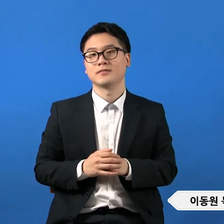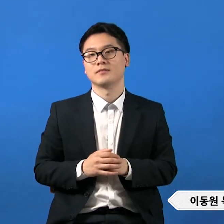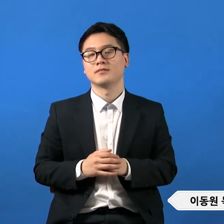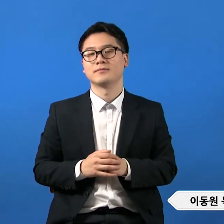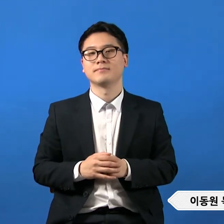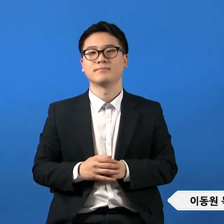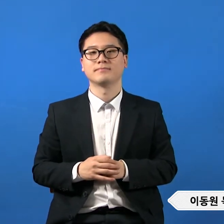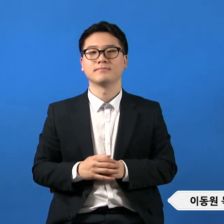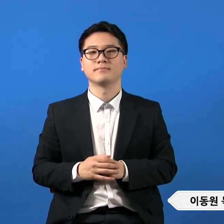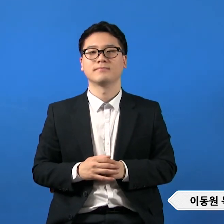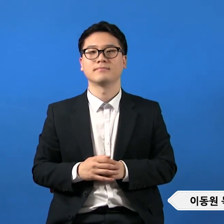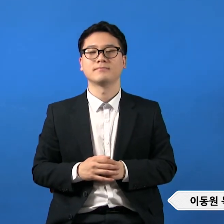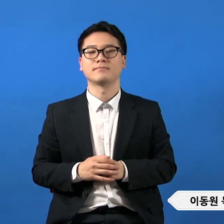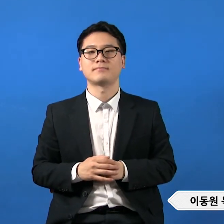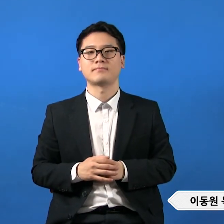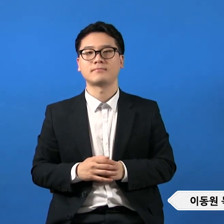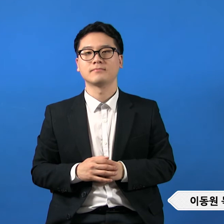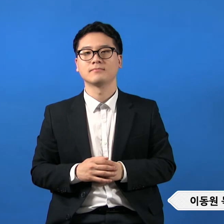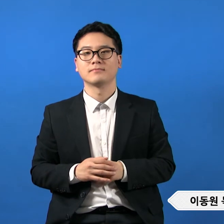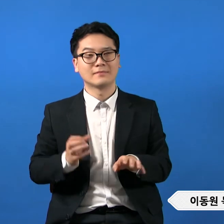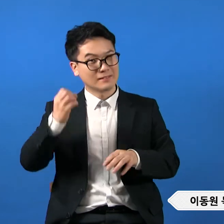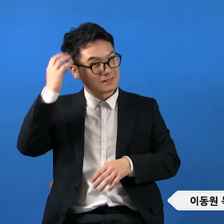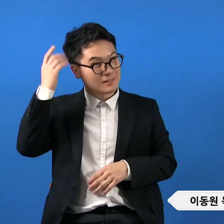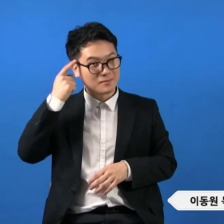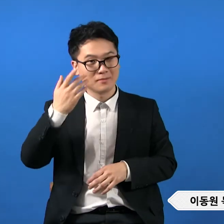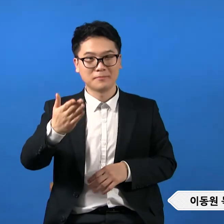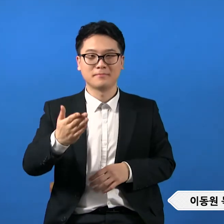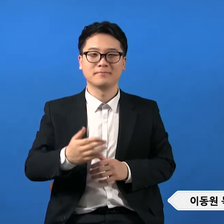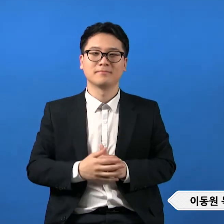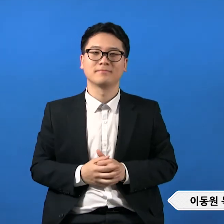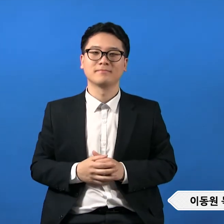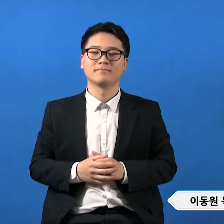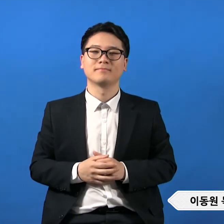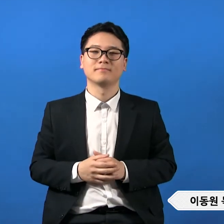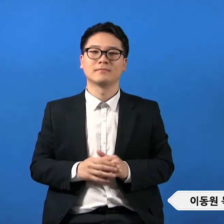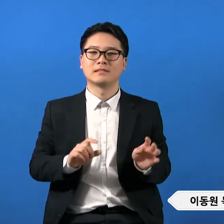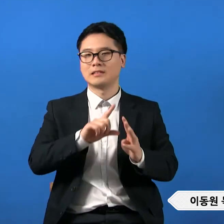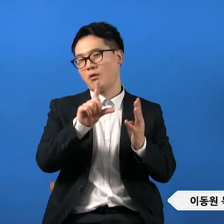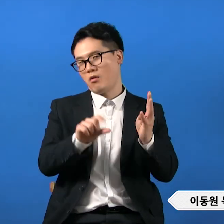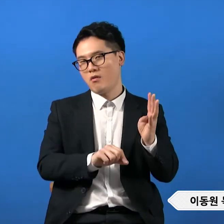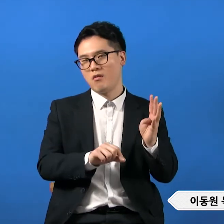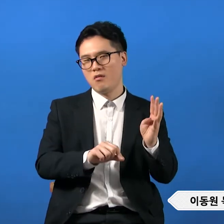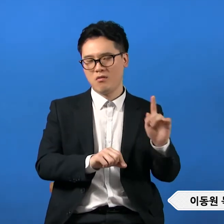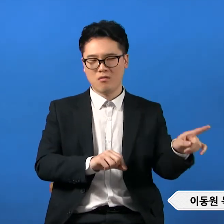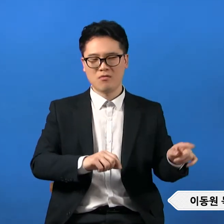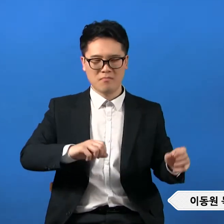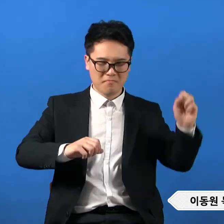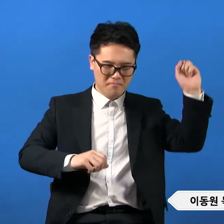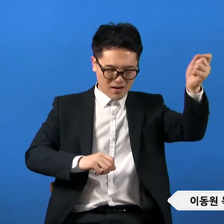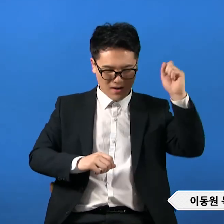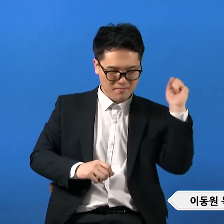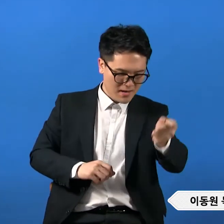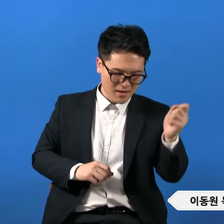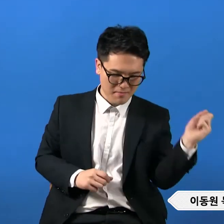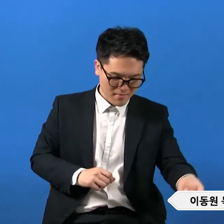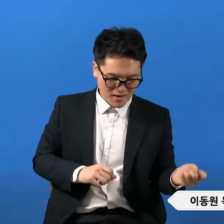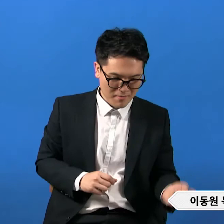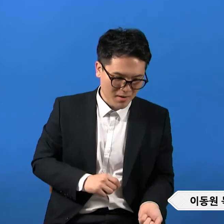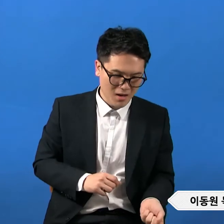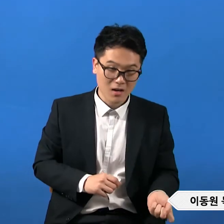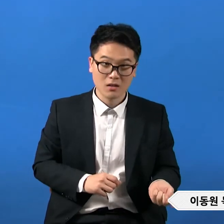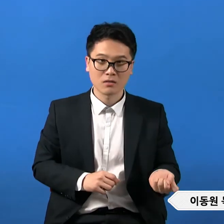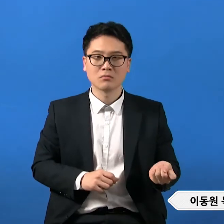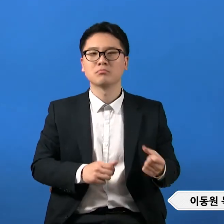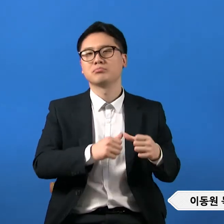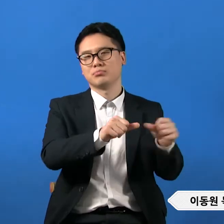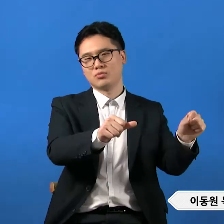벌써 다 잊어버리셨습니까? 조금 아까 시작한 때. 네, 4월인데요. 이제 10월 달이 된 거예요. 한